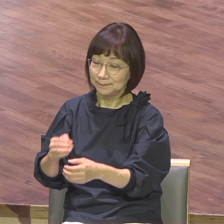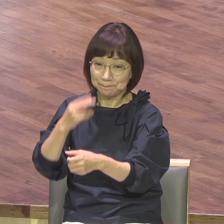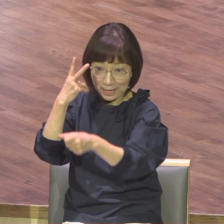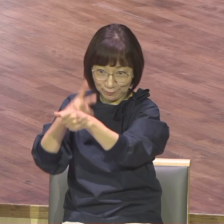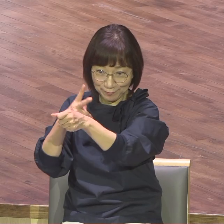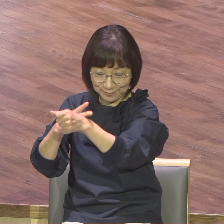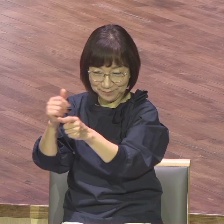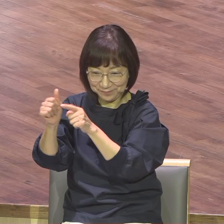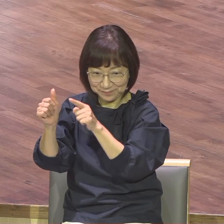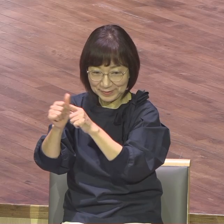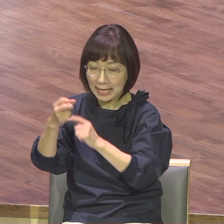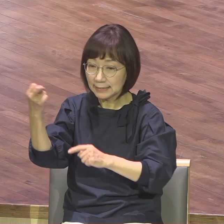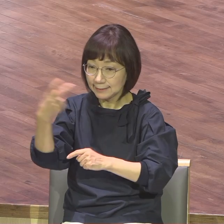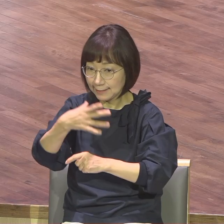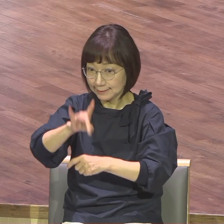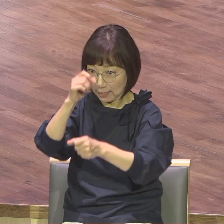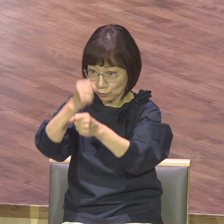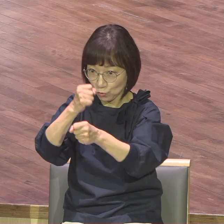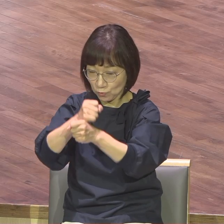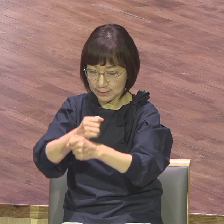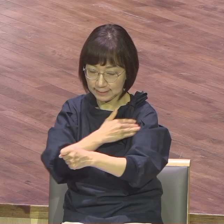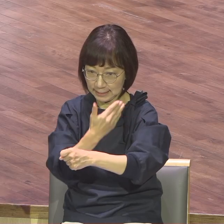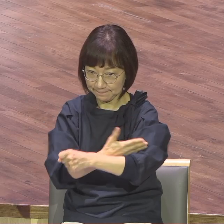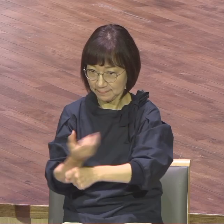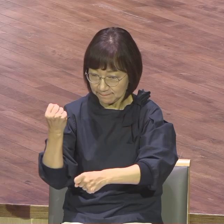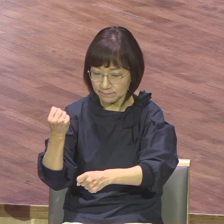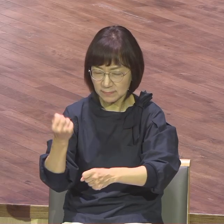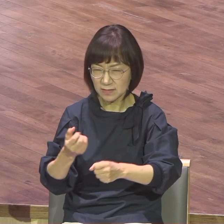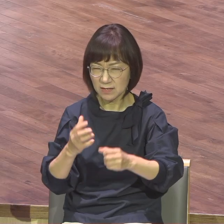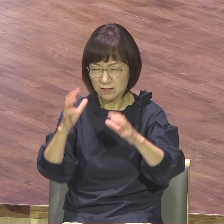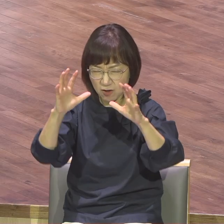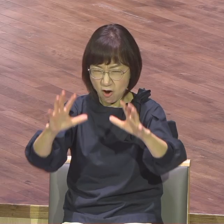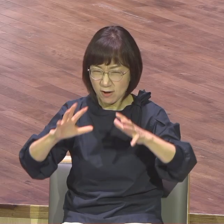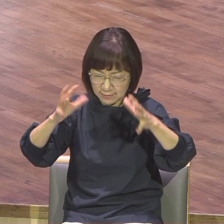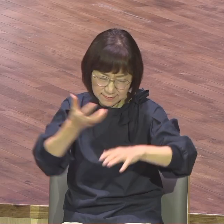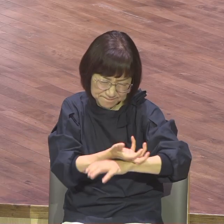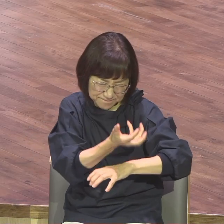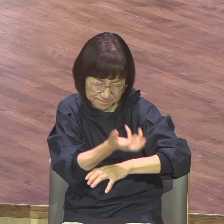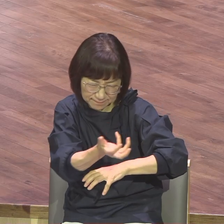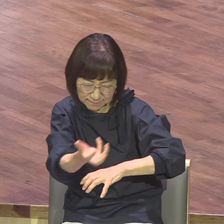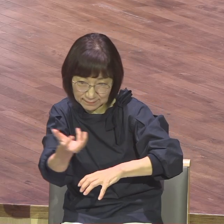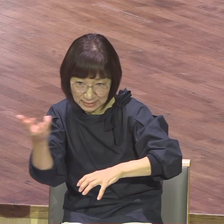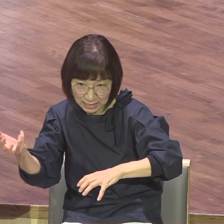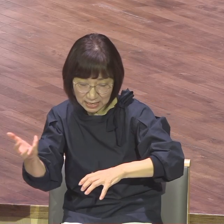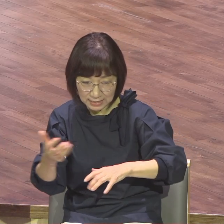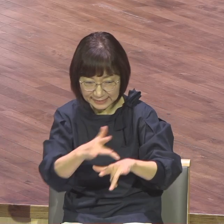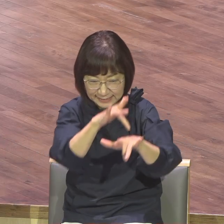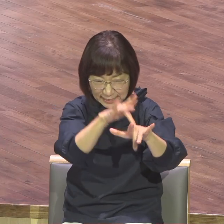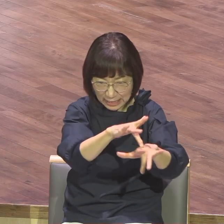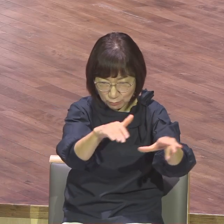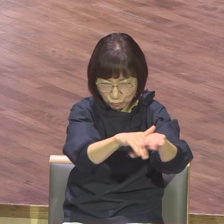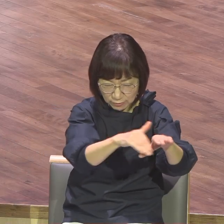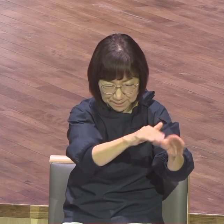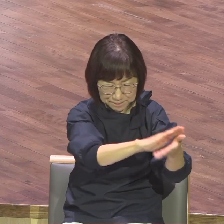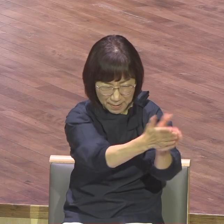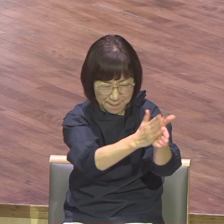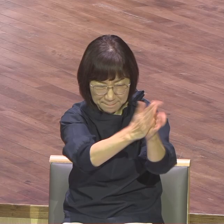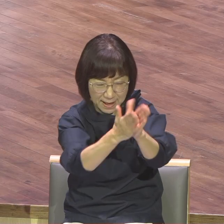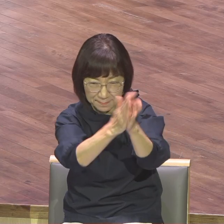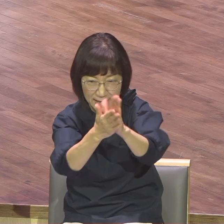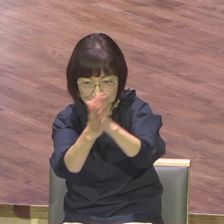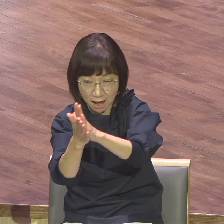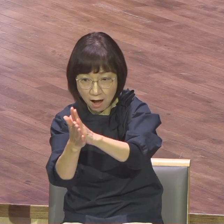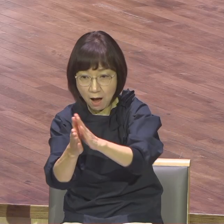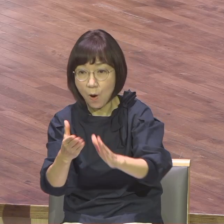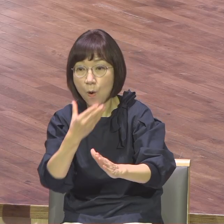능력을 바탕으로 전 세계를 다니면서 흑암 문화 저주의 세력을 다 복음 문화로 바꾸는 변화의 주도자가